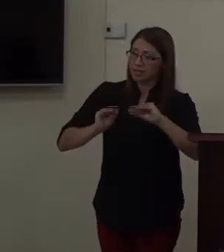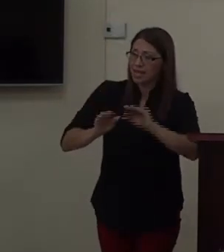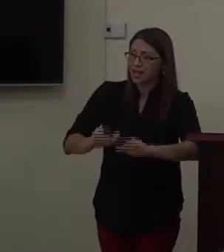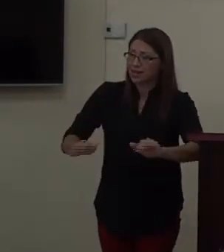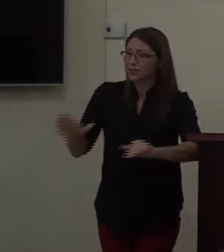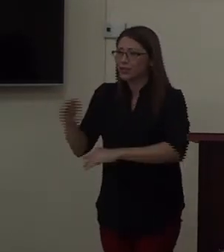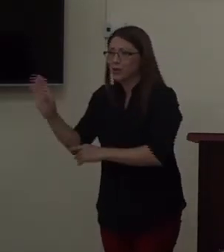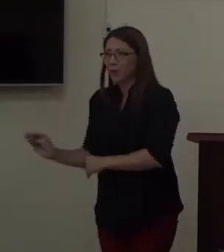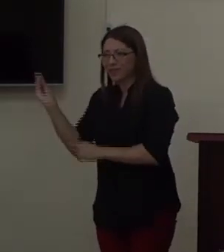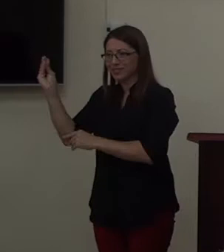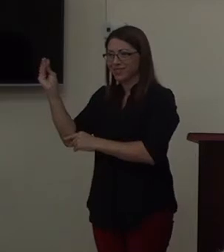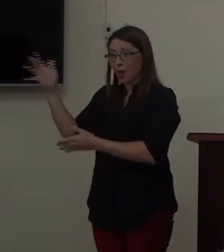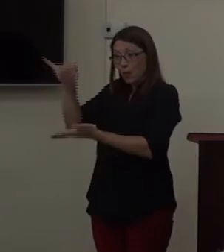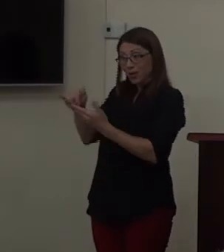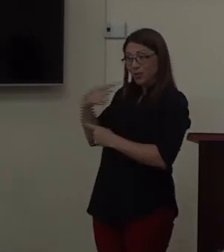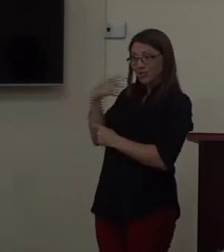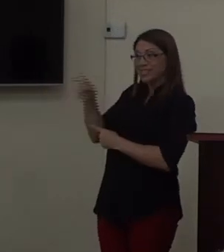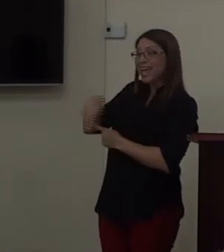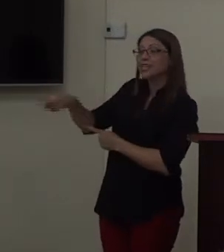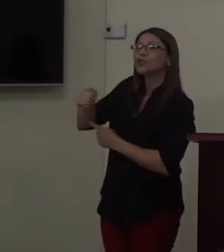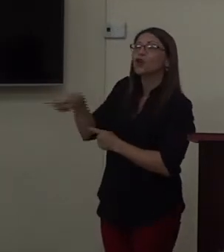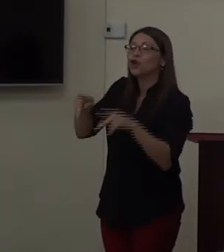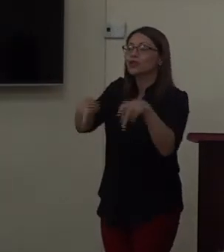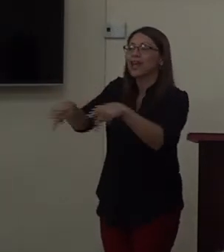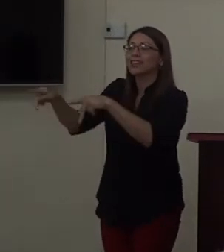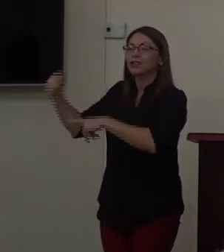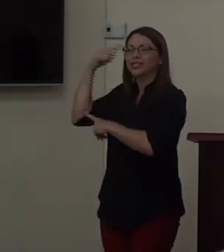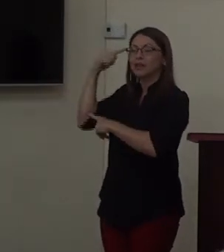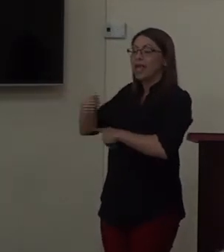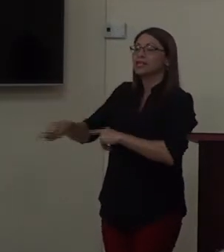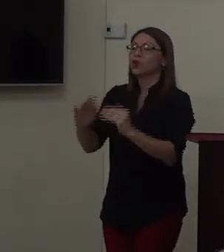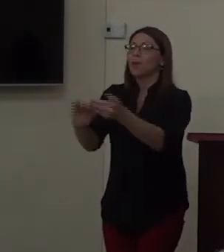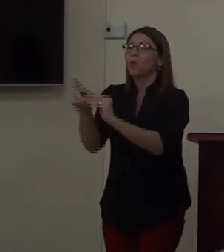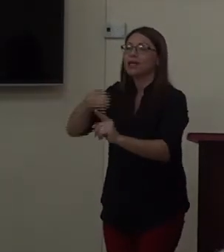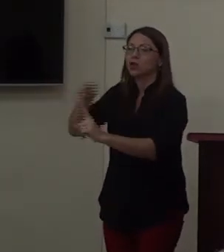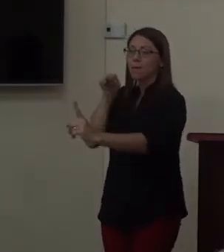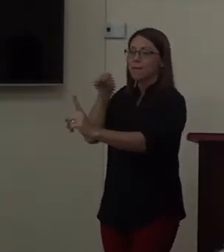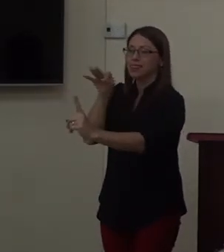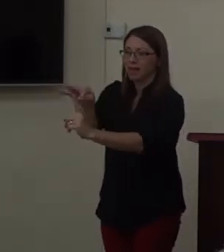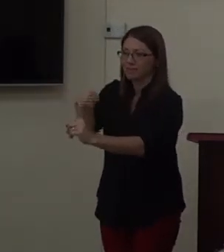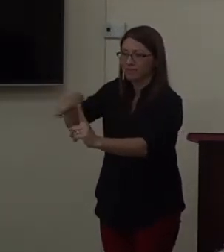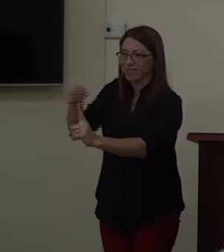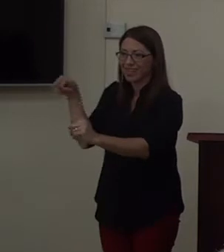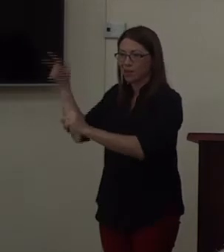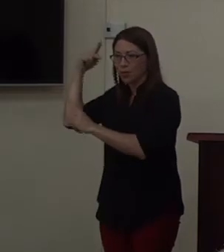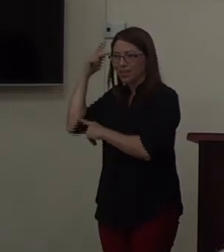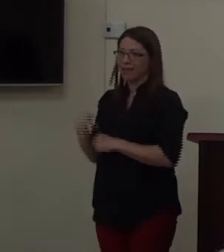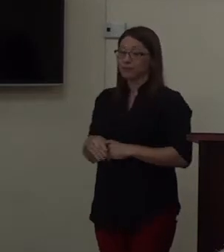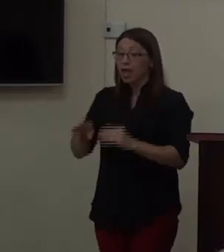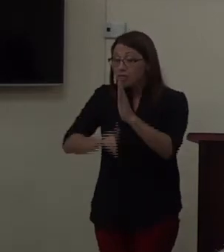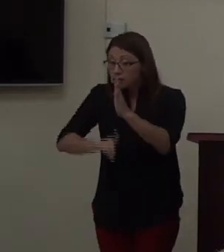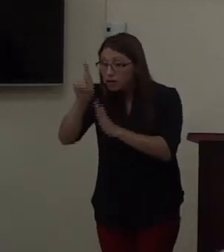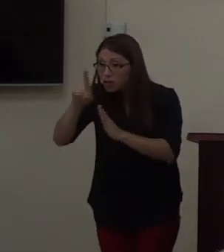decía, esos son los agentes en los que se está pensando, es la población negra, la política. Desarrollar en los estudiantes habilidades de